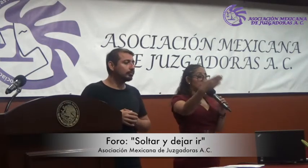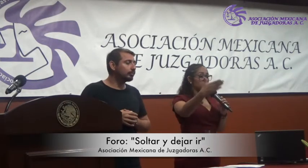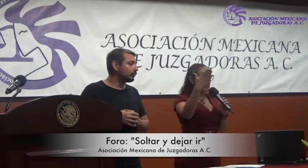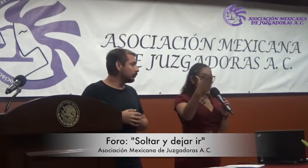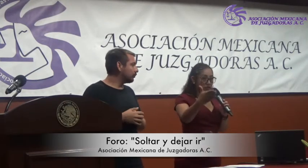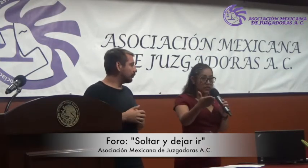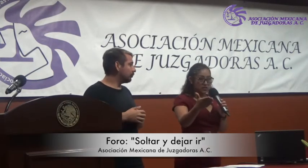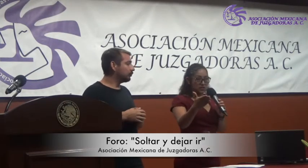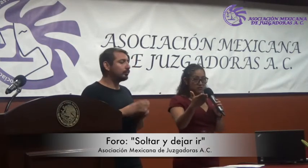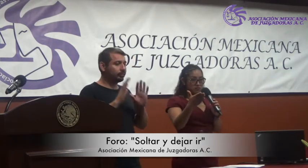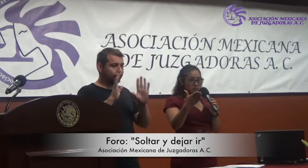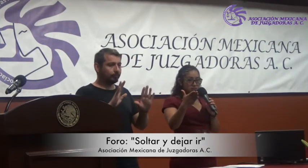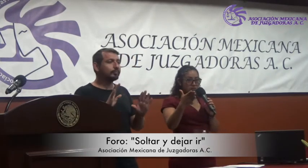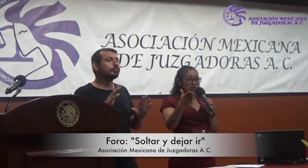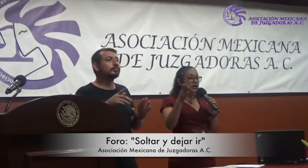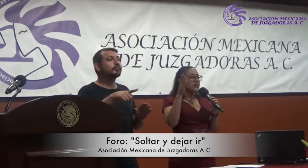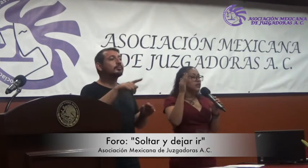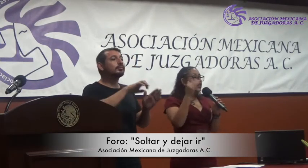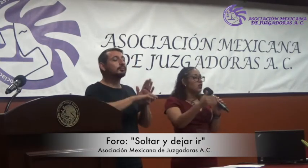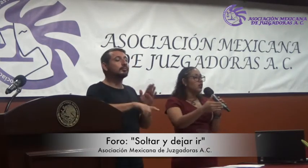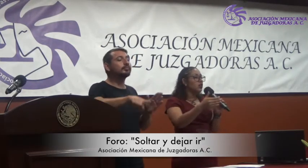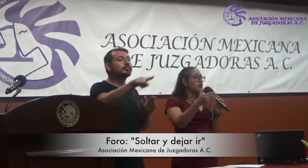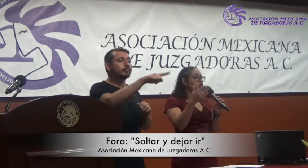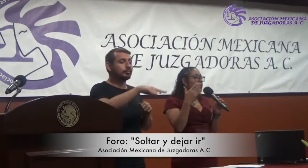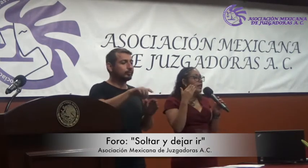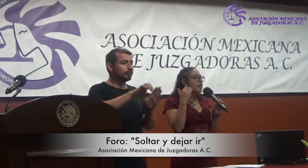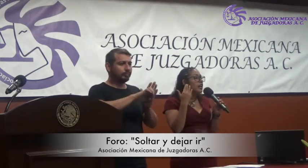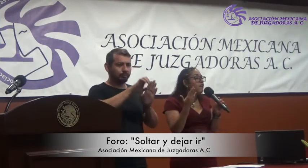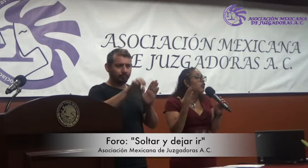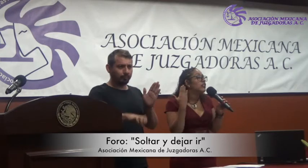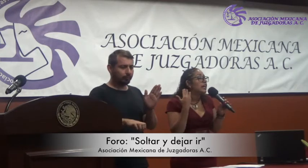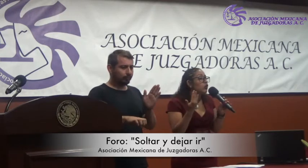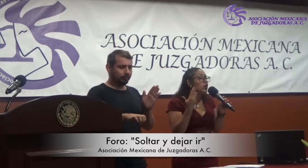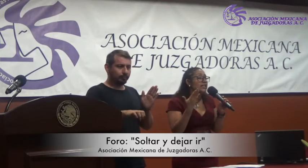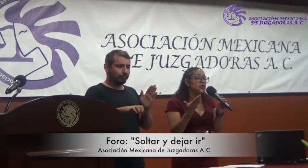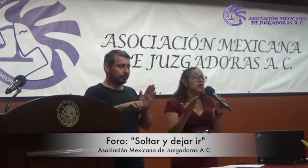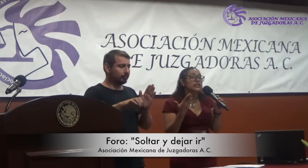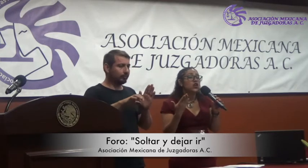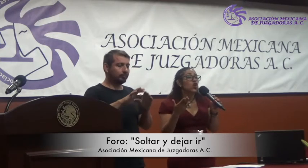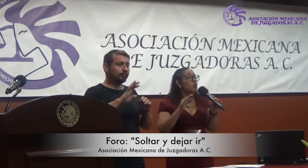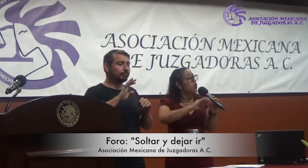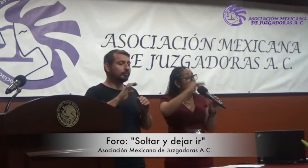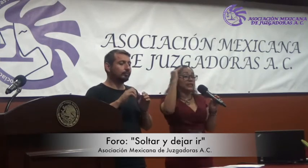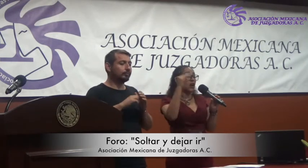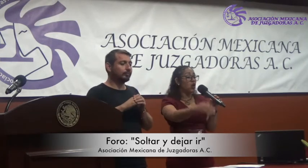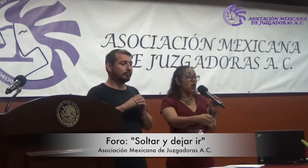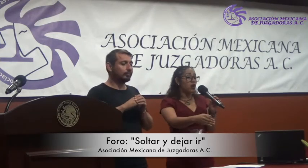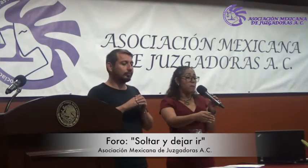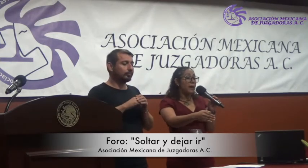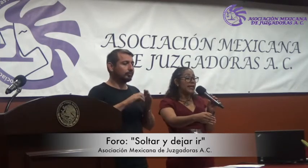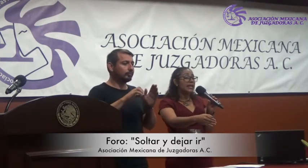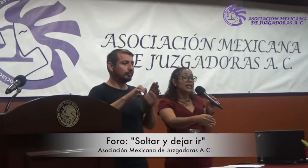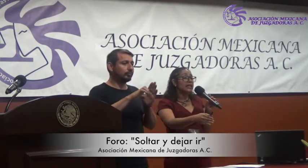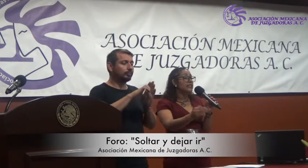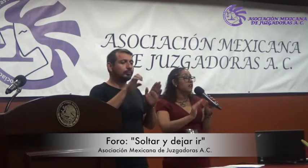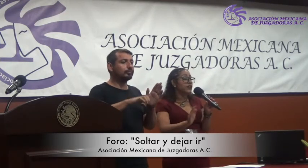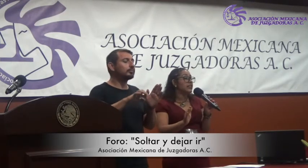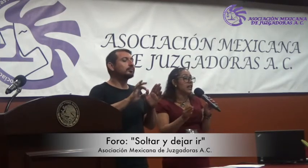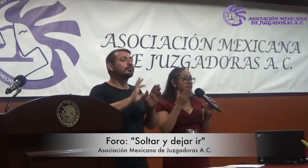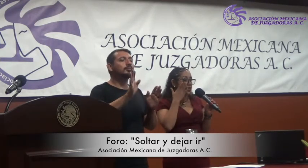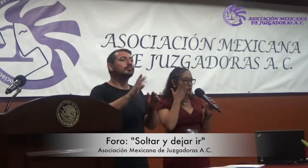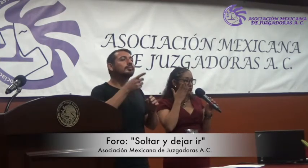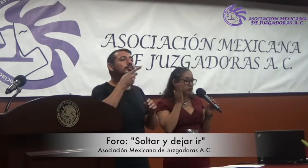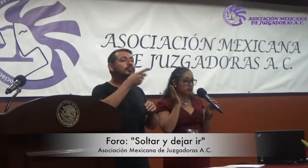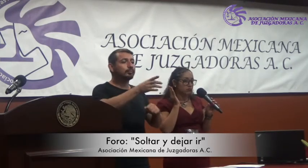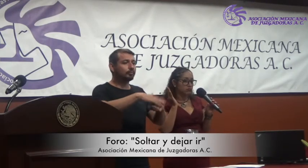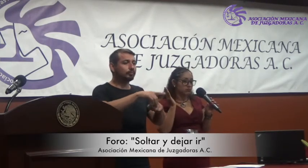En el caso de ustedes, si hoy tuvieran que afrontar una situación como esa, mañana es el fin